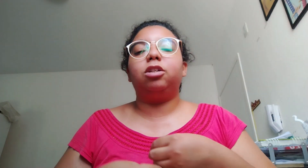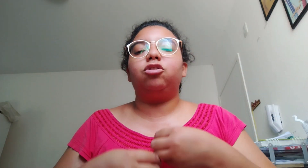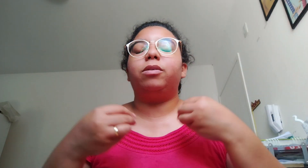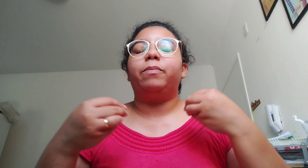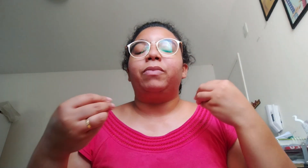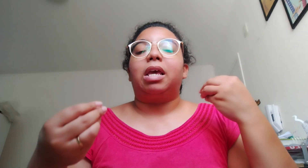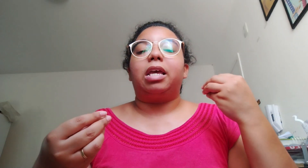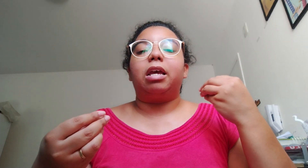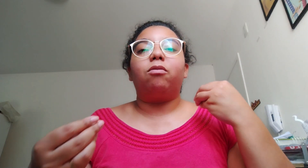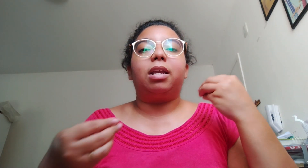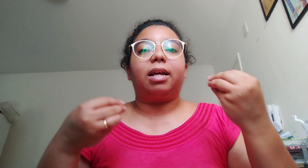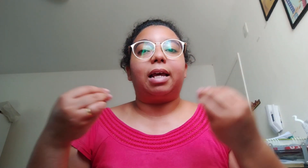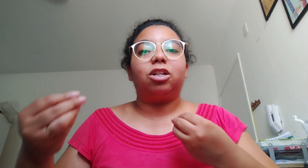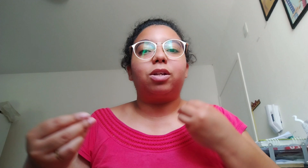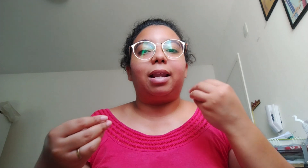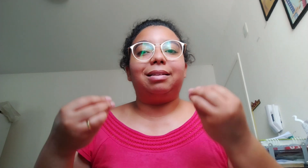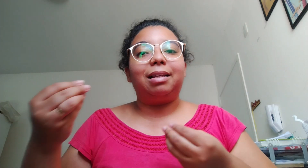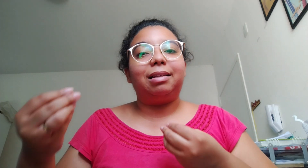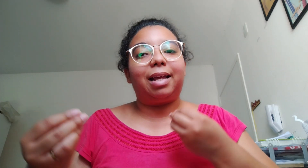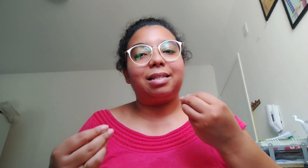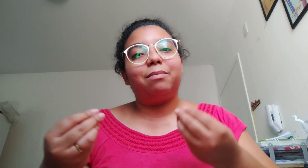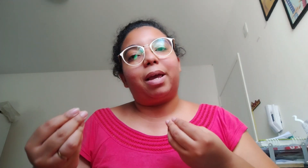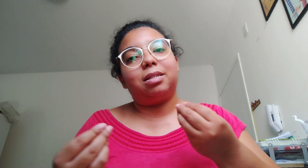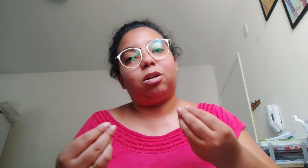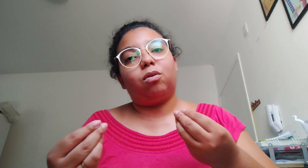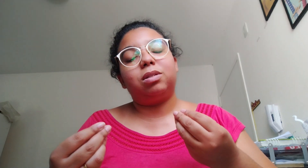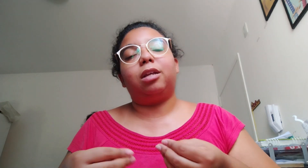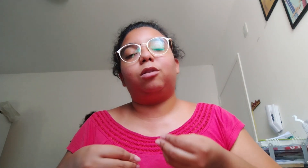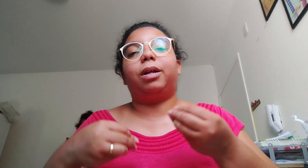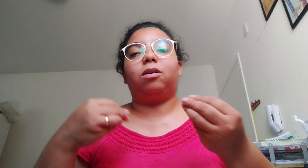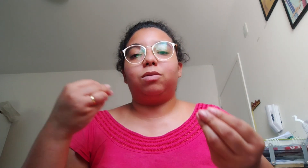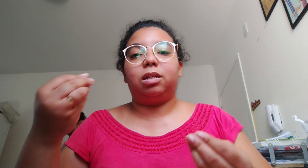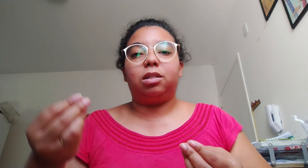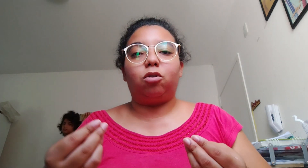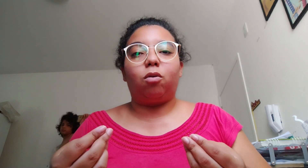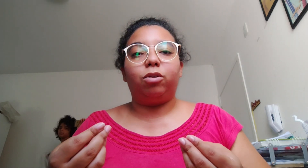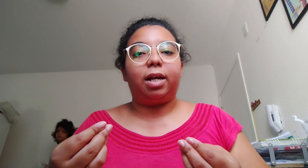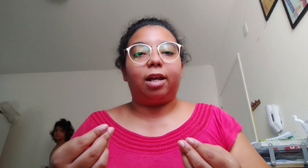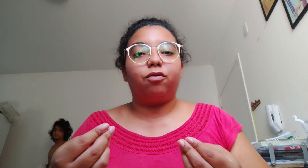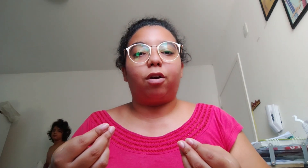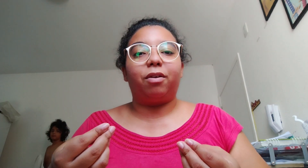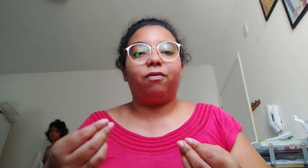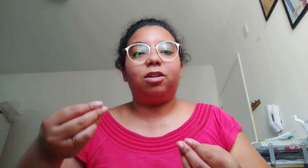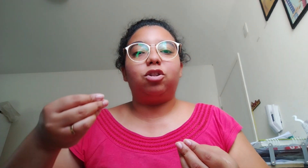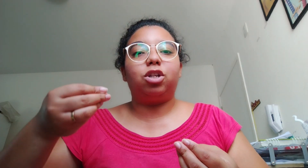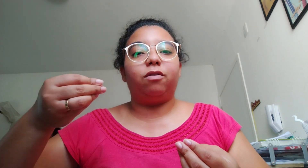importante, e eu queria que ela entendesse bem esse conceito, para ela conseguir se comunicar de forma efetiva.